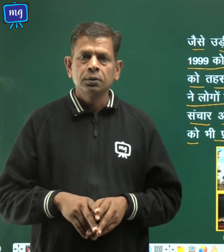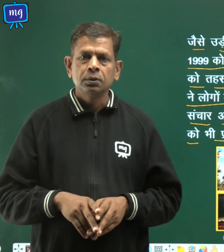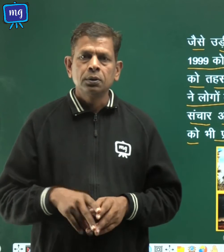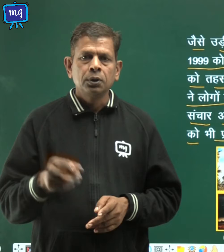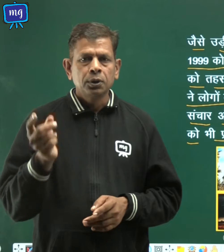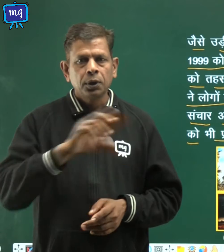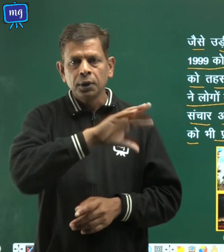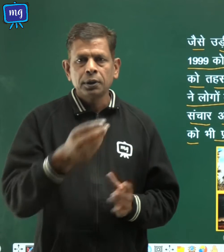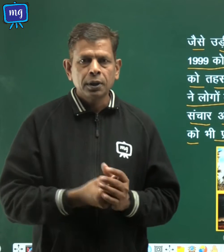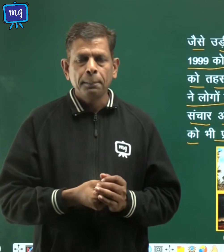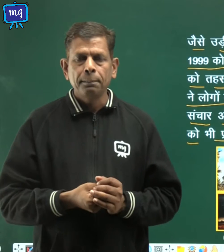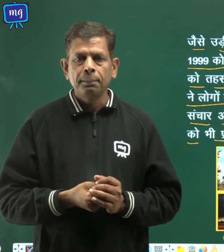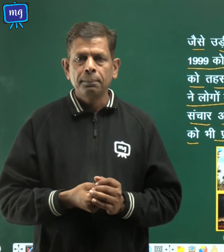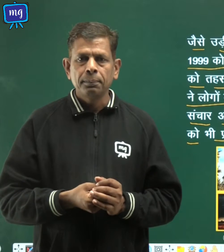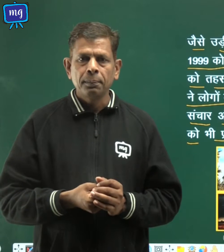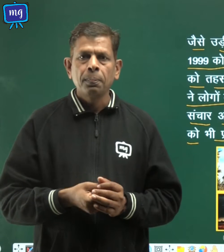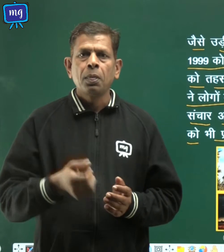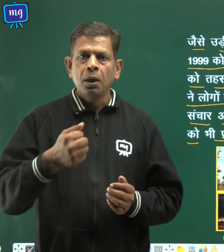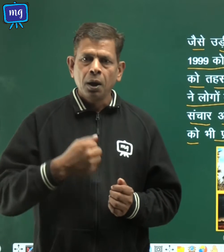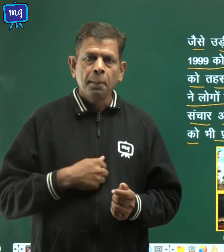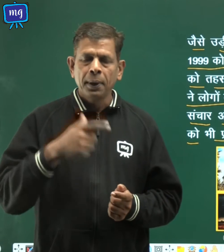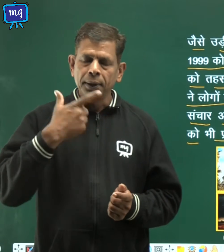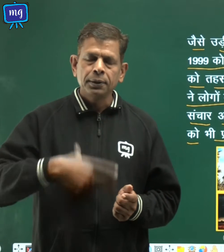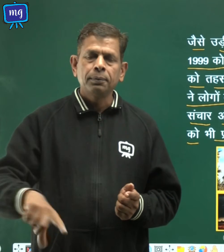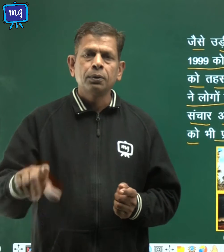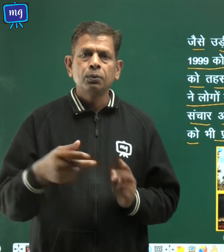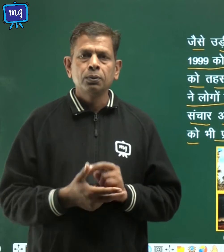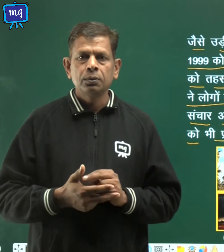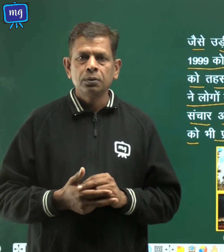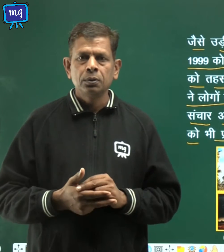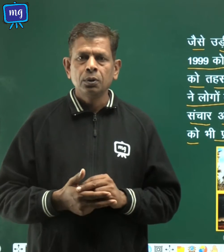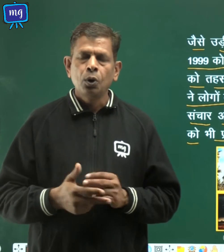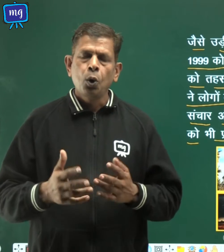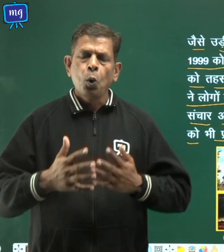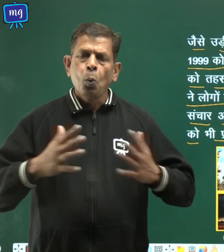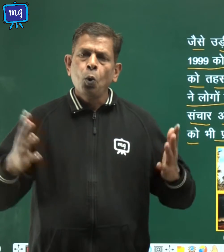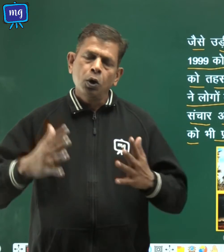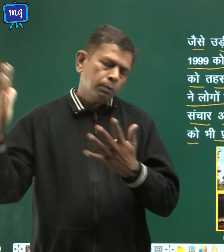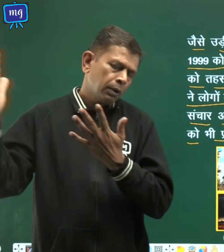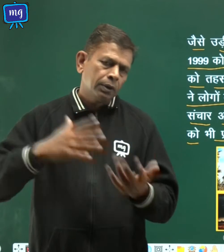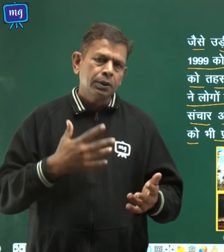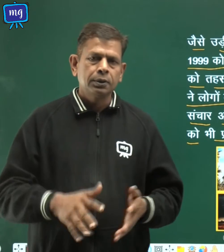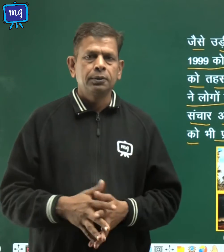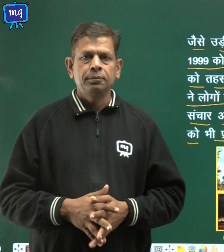तो ये सब हमारे जीवन को बहुत प्रभावित करते